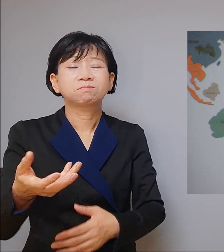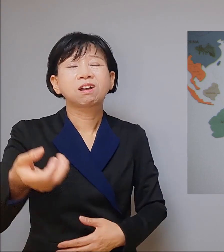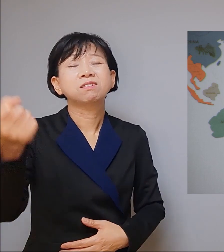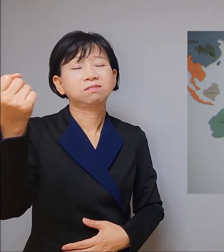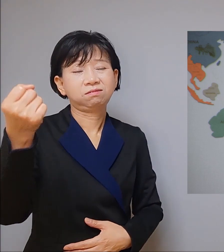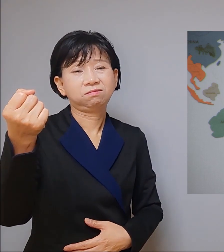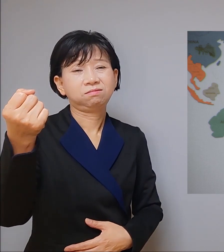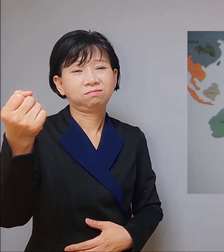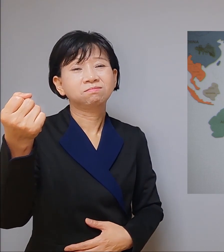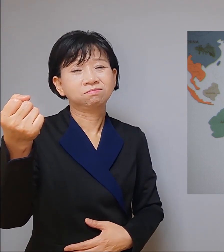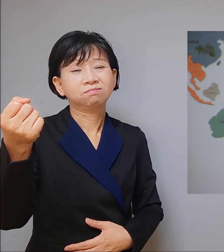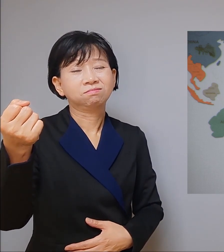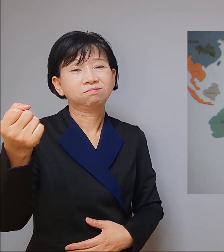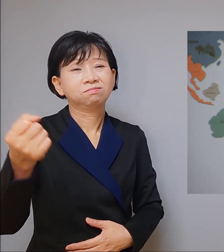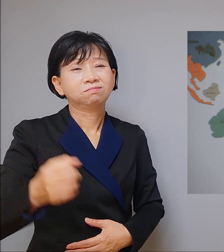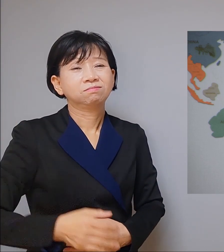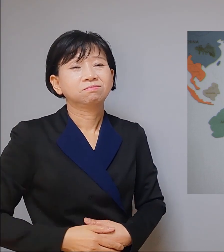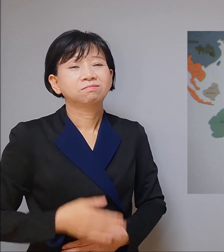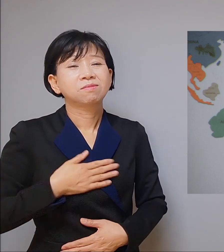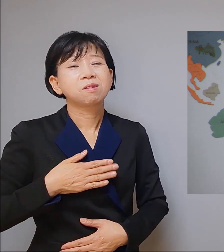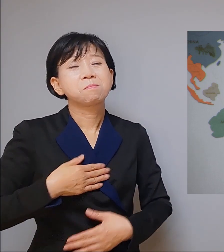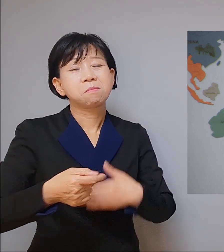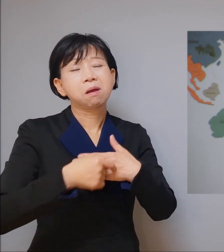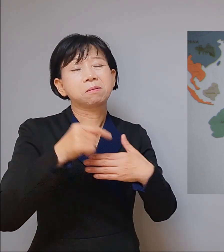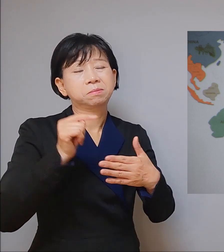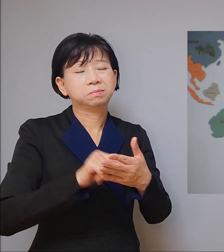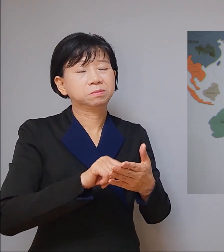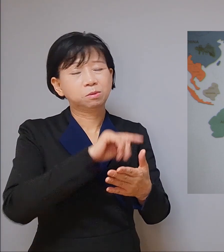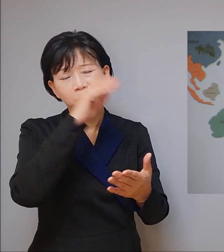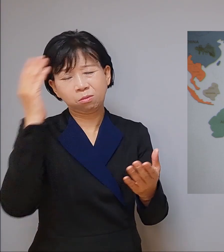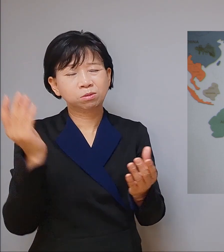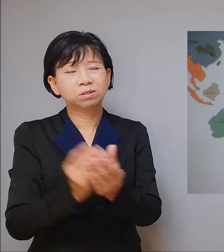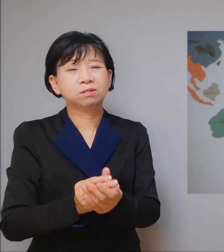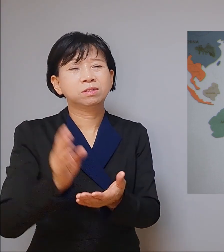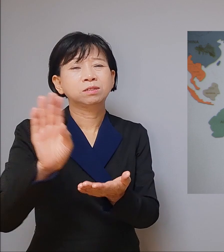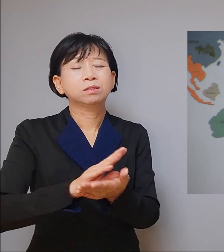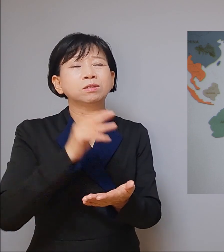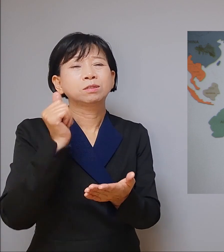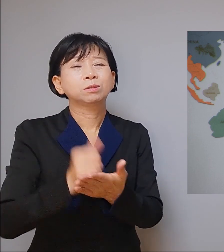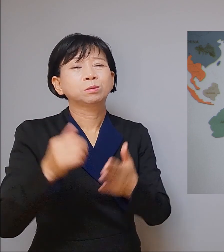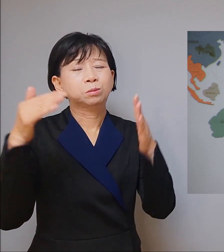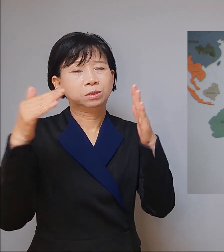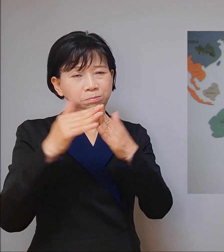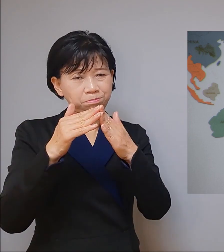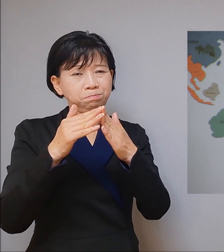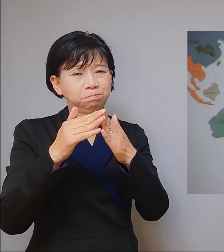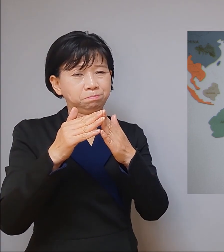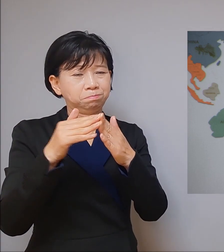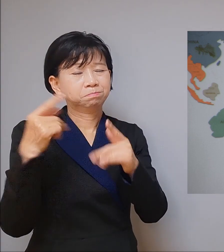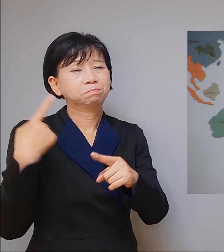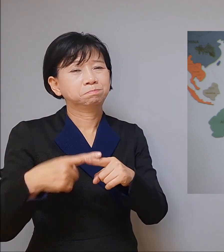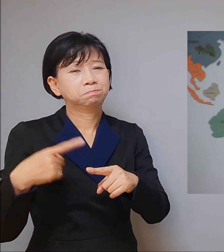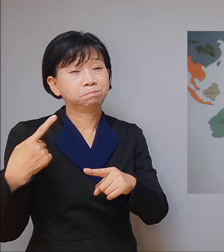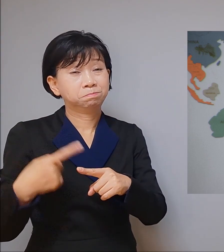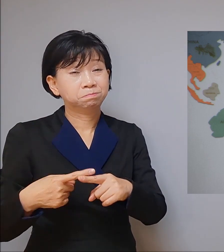소유하실 수 있도록 내 마음 전체가 그리스도의 집이 되어야 합니다. 이것이